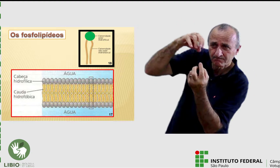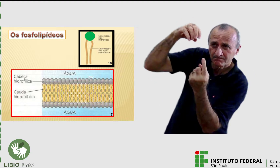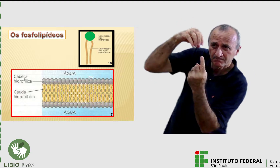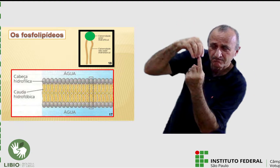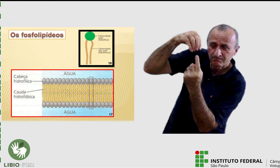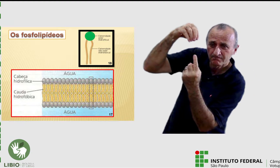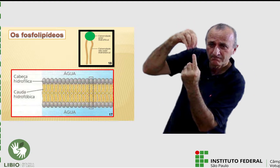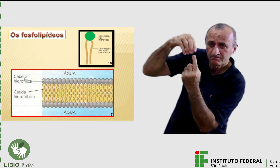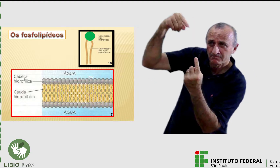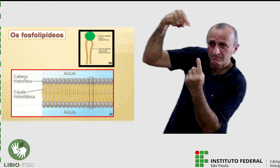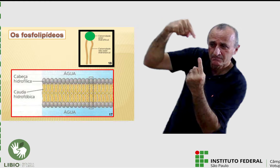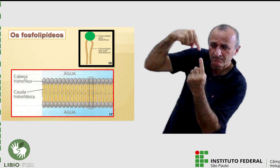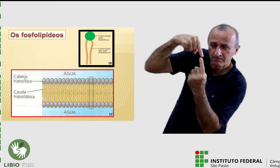Observe.